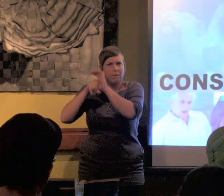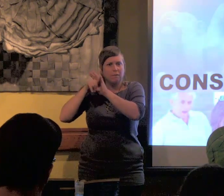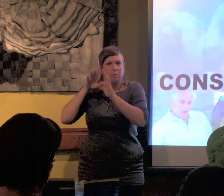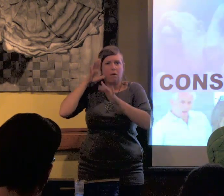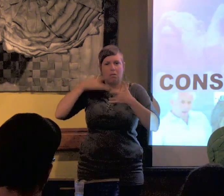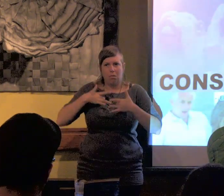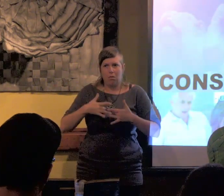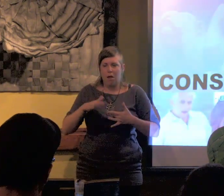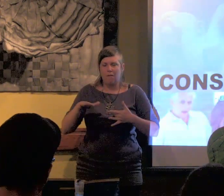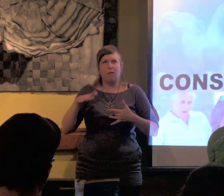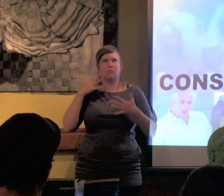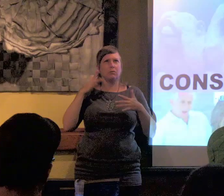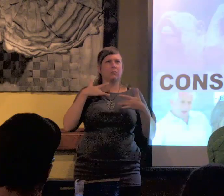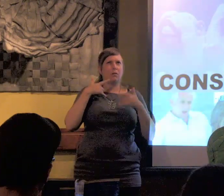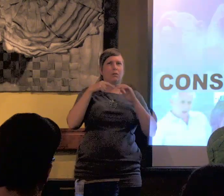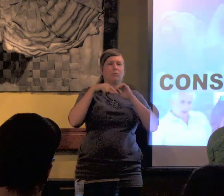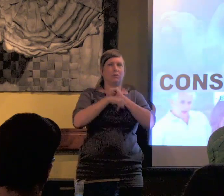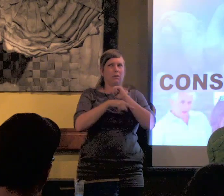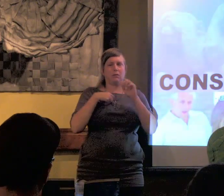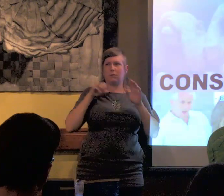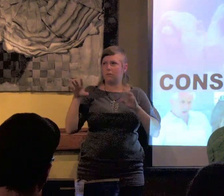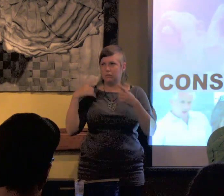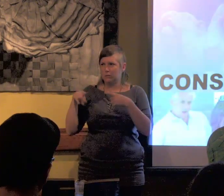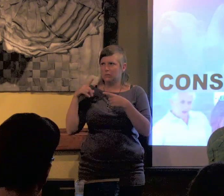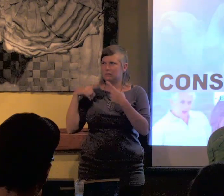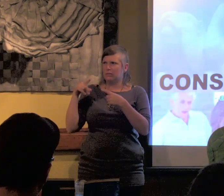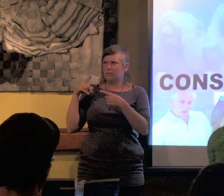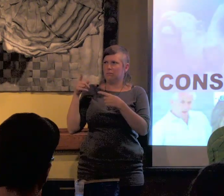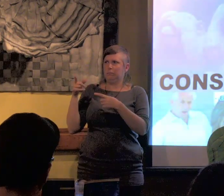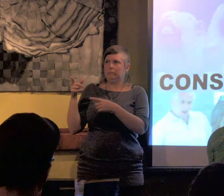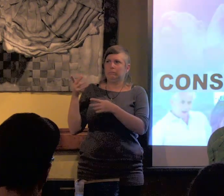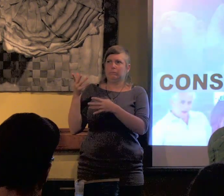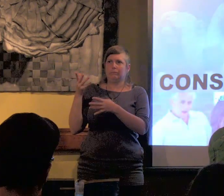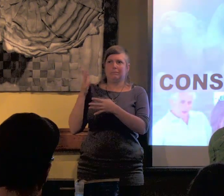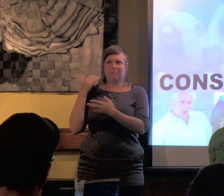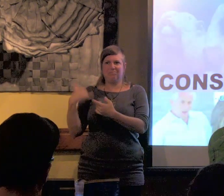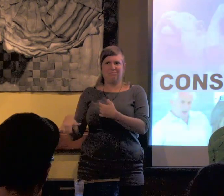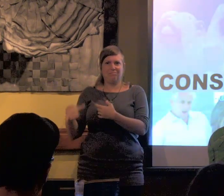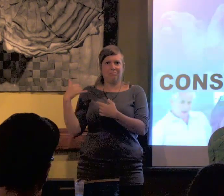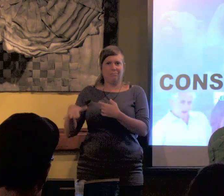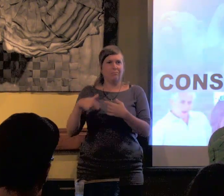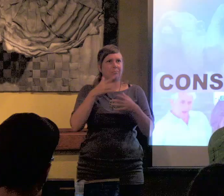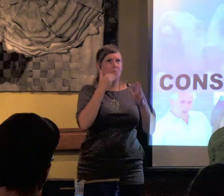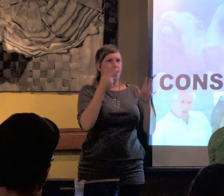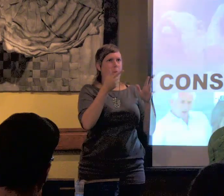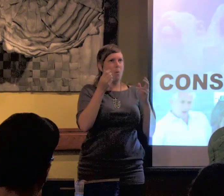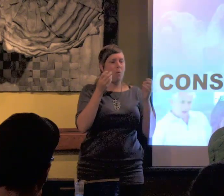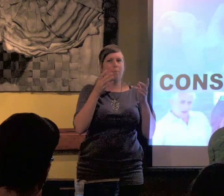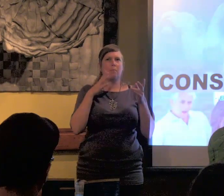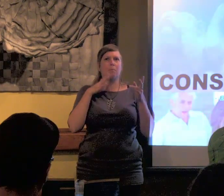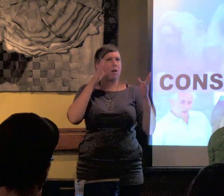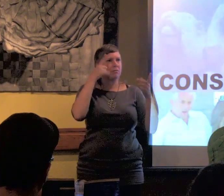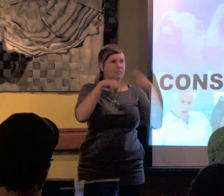oral. Et cet échec-là va avoir un grand impact sur l'estime de l'enfant sourd. On le signe, c'est pas beau, fais pas ça, c'est